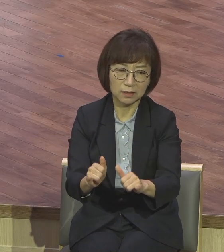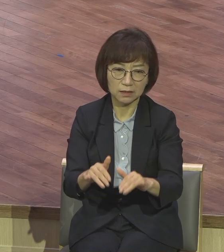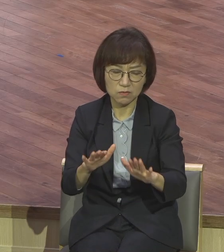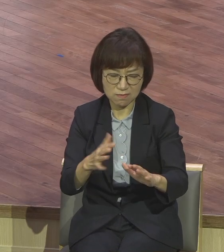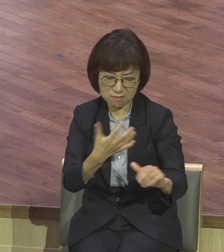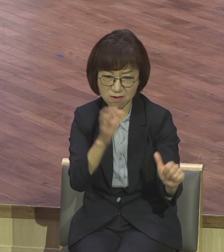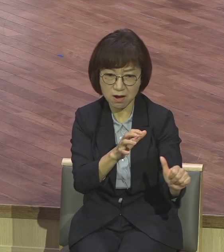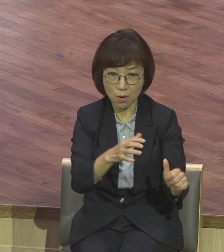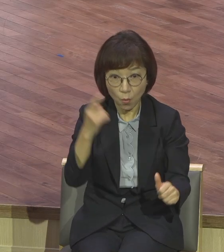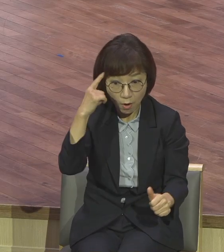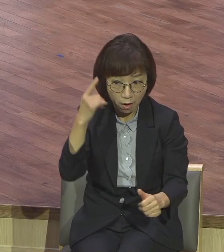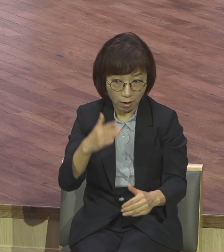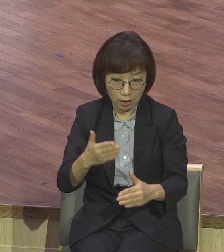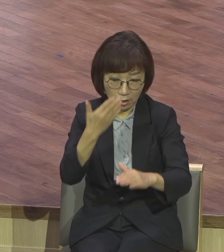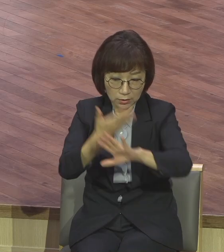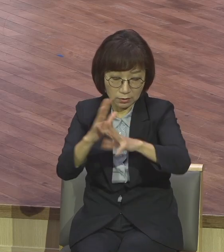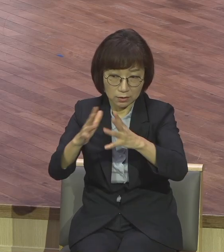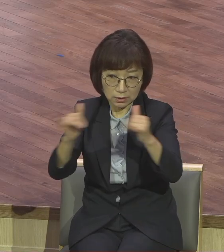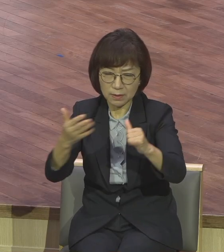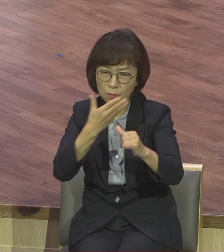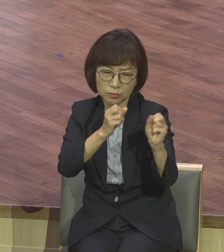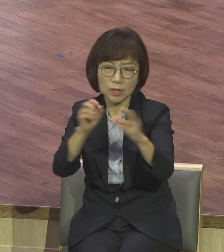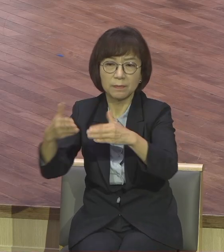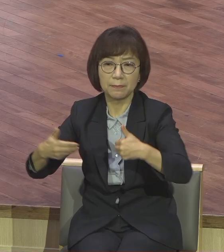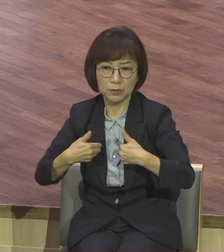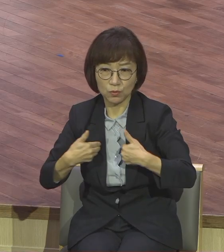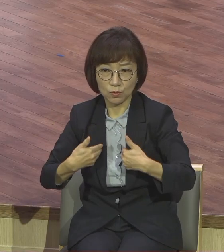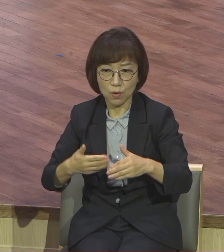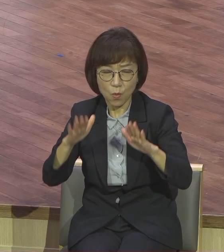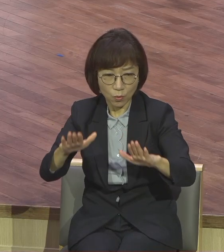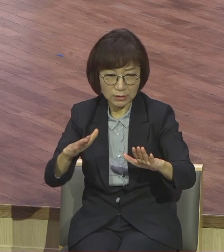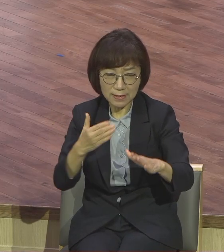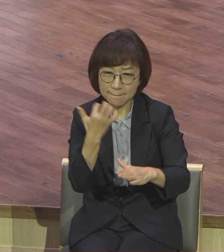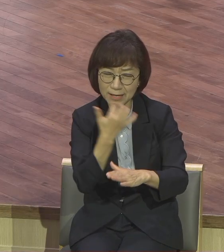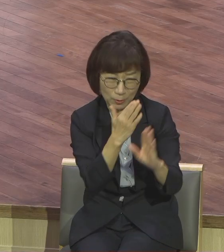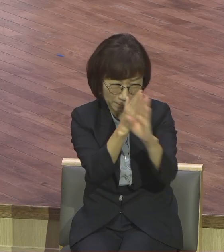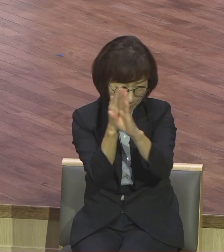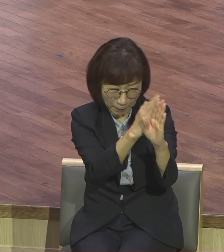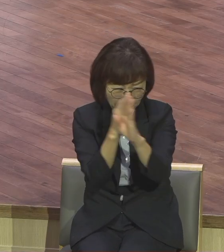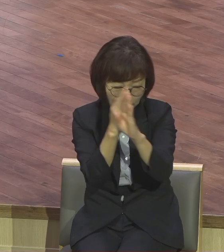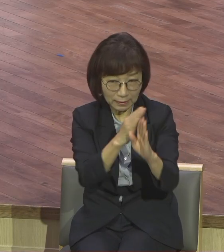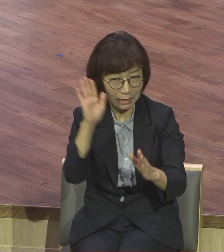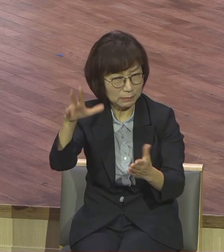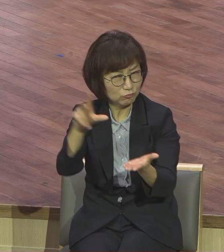복음을 증거해야 되는데 이게 큰 문제가 될 것 같단 말이에요.